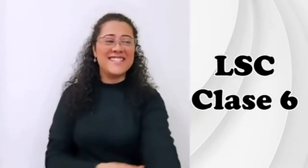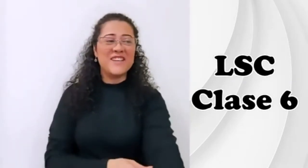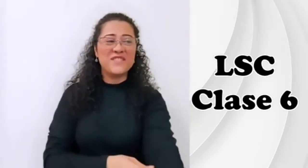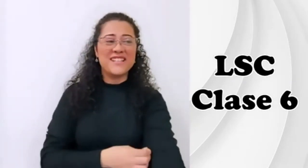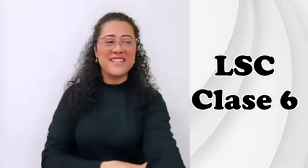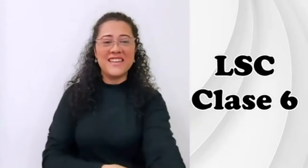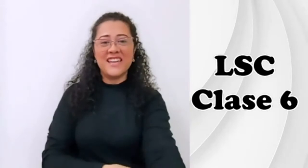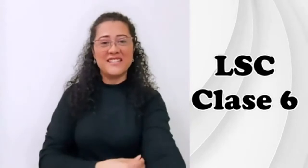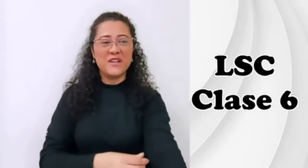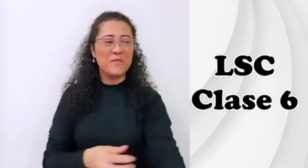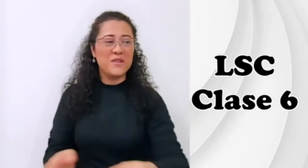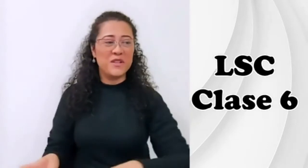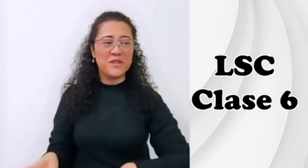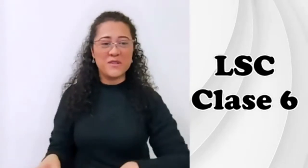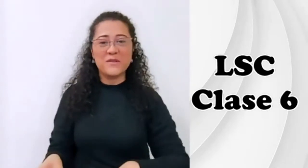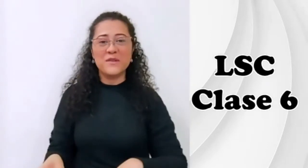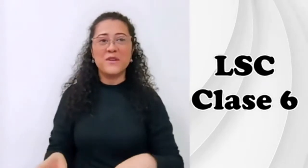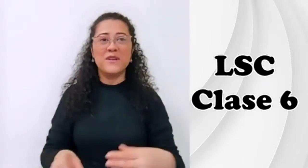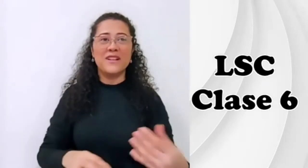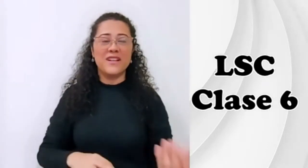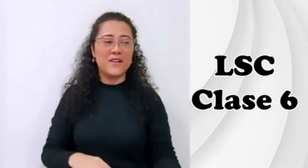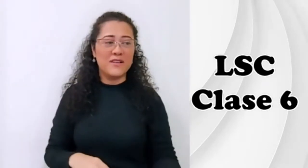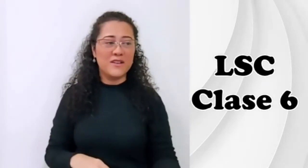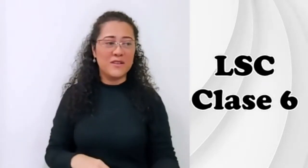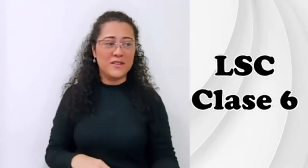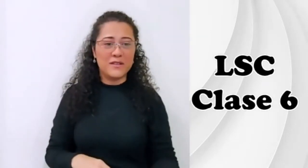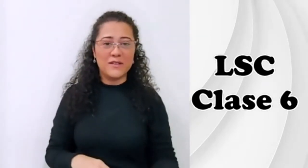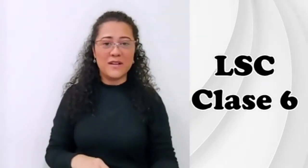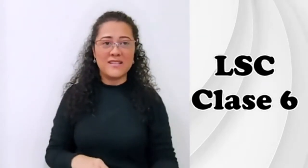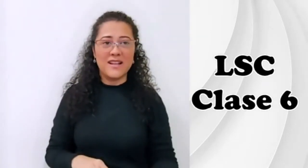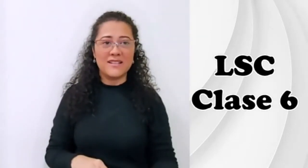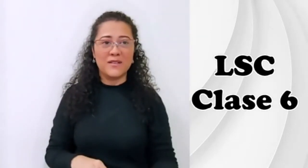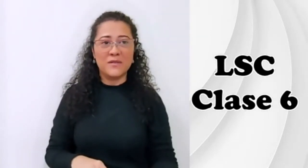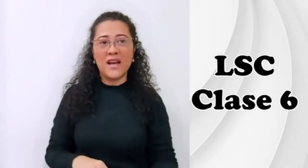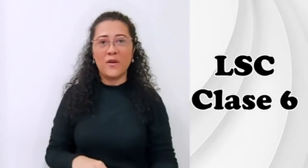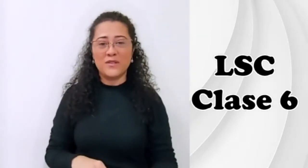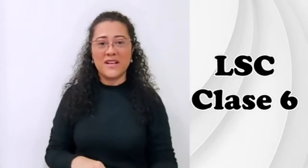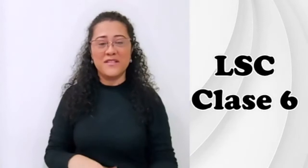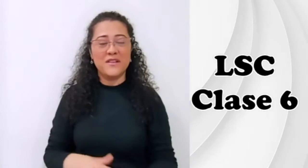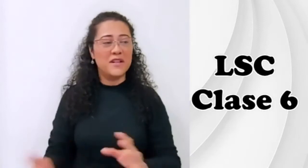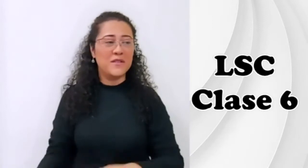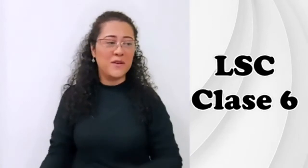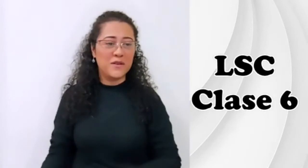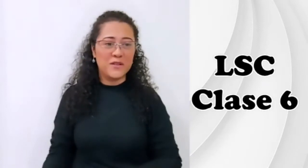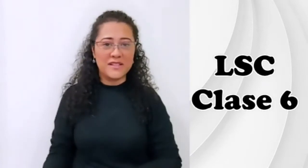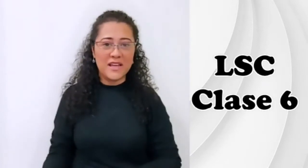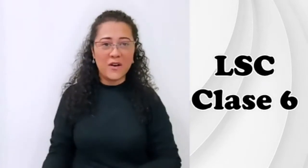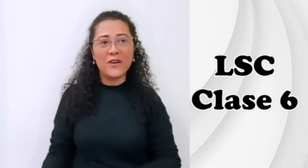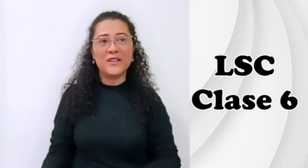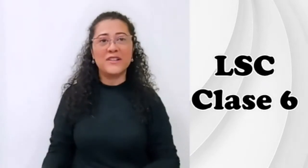hacíamos así, 5 minutitos uno, luego otro hacía una o dos canciones, luego el otro hacía otro.